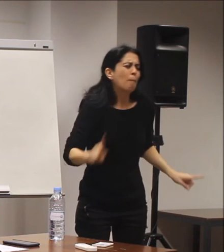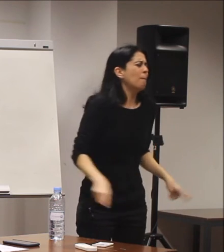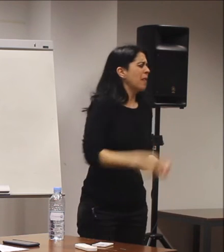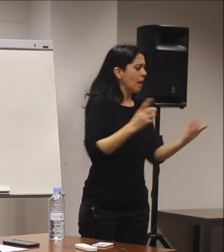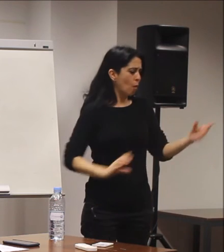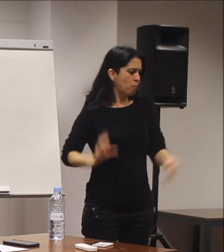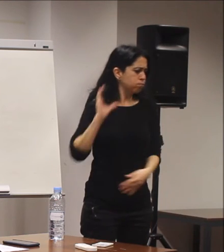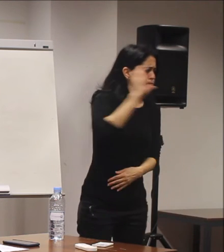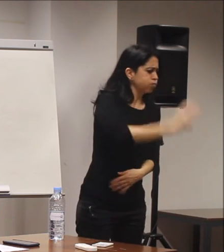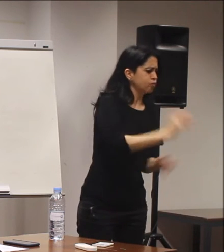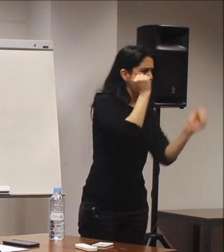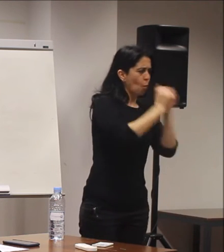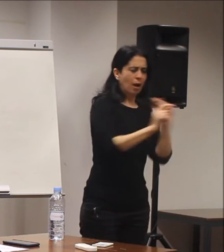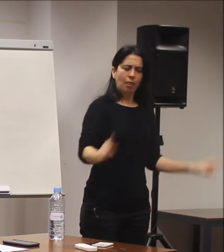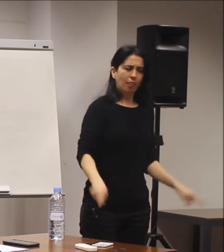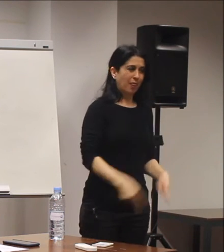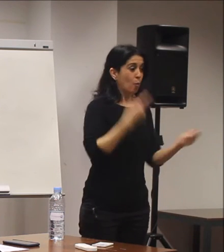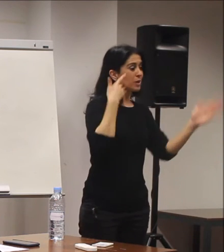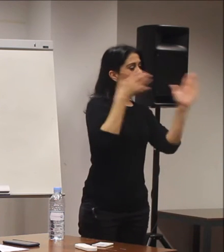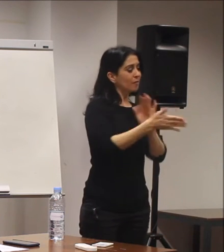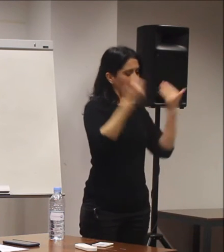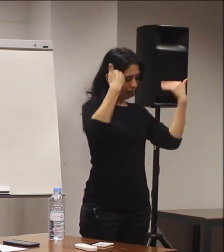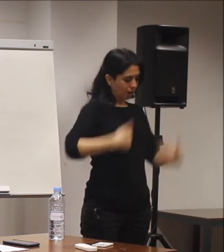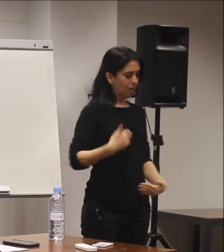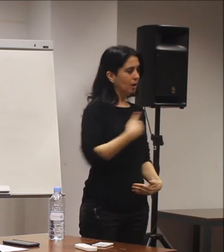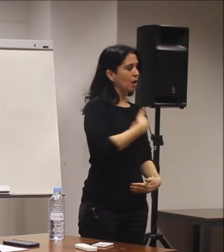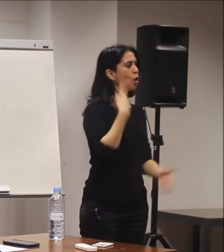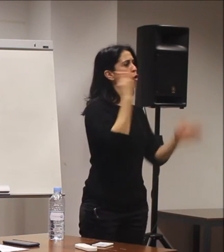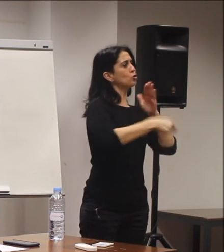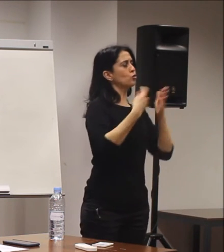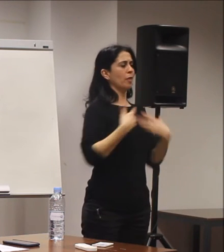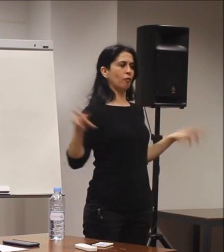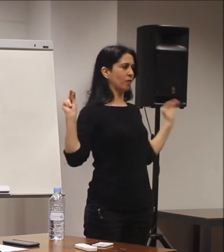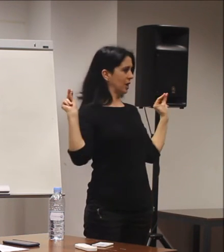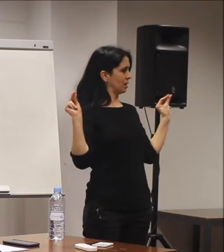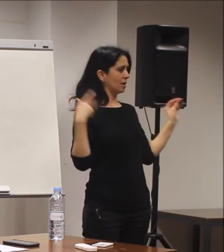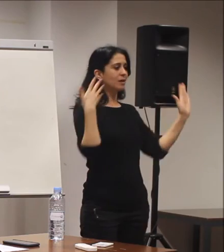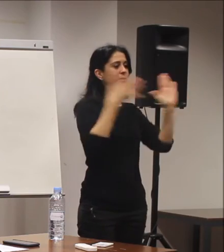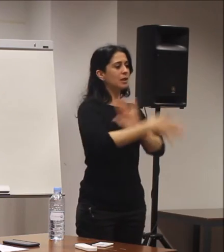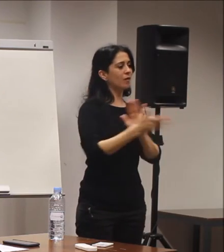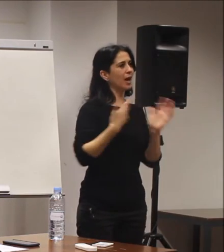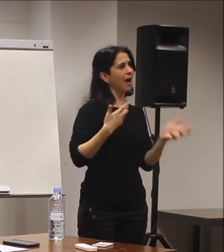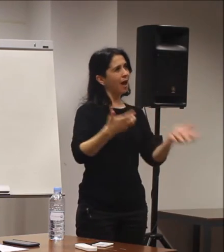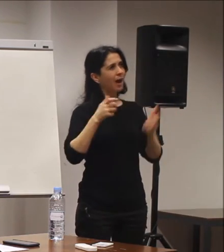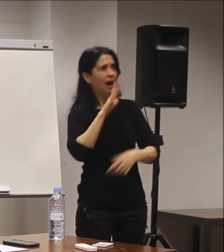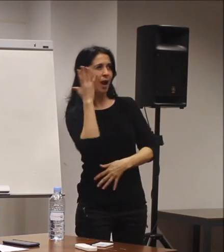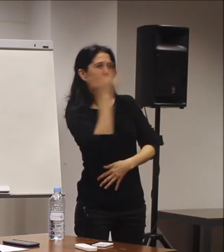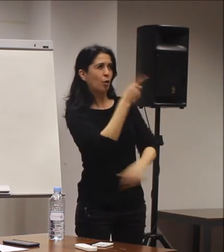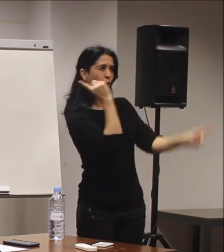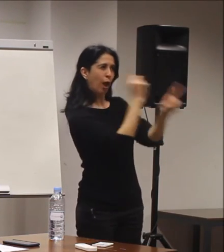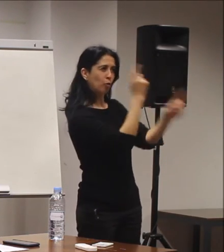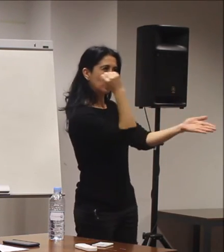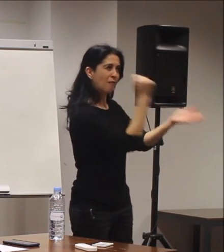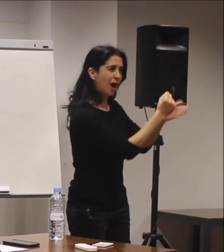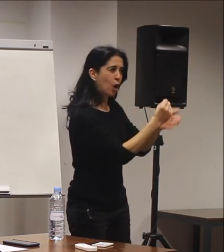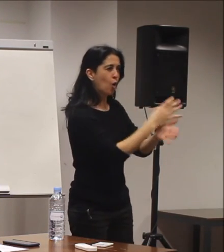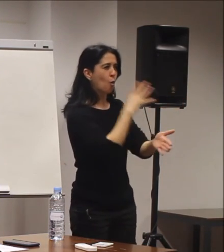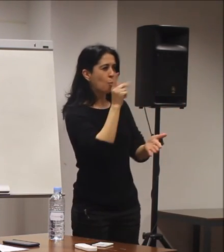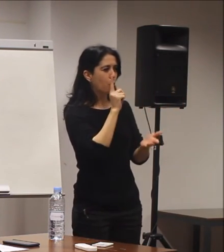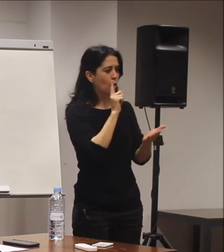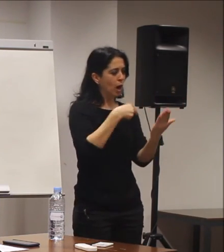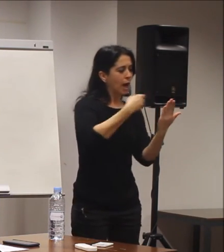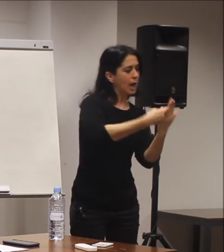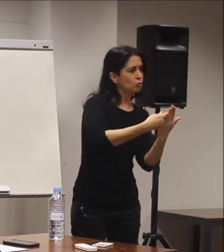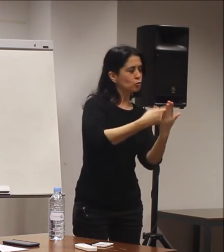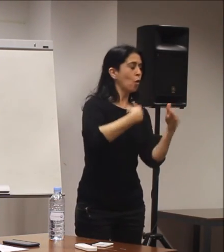inversión, entonces dejas de ser consumidor. Y entonces tus posibilidades de ganar una demanda contra un banco porque no has detectado la